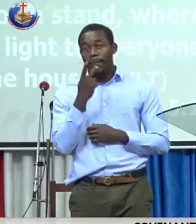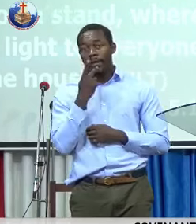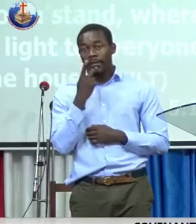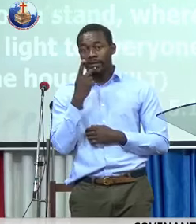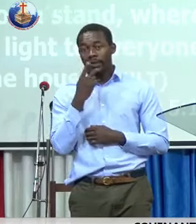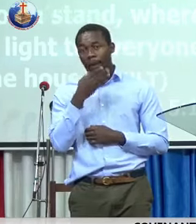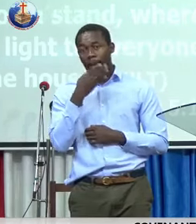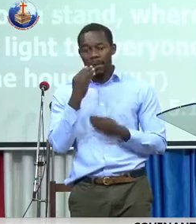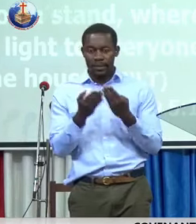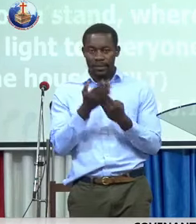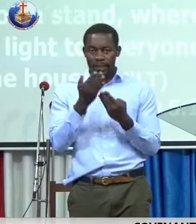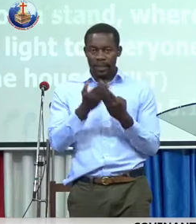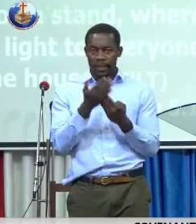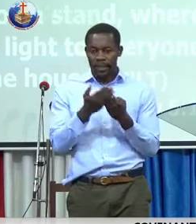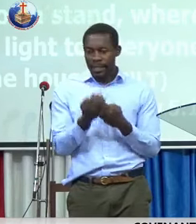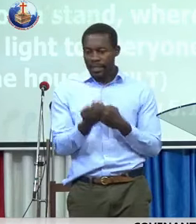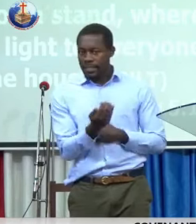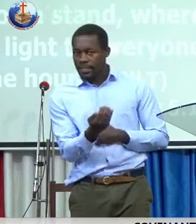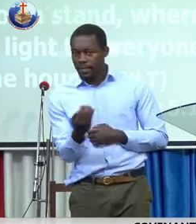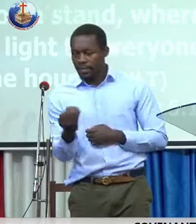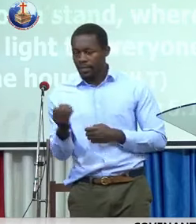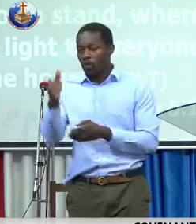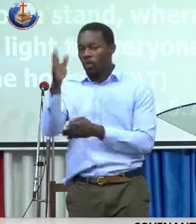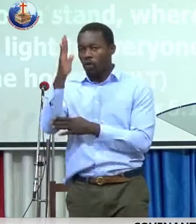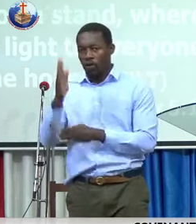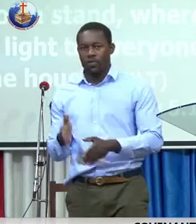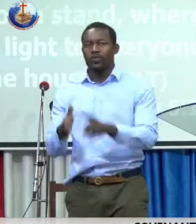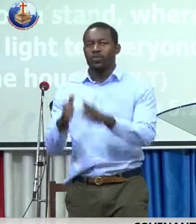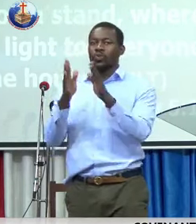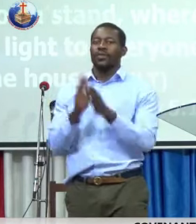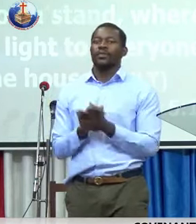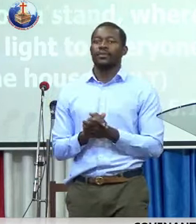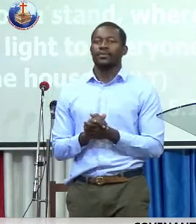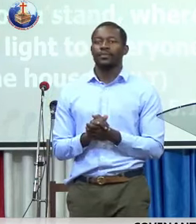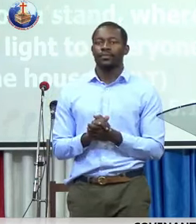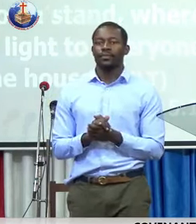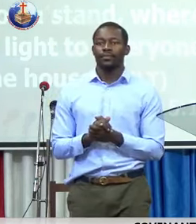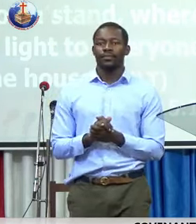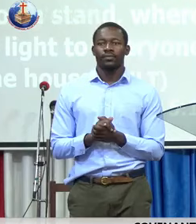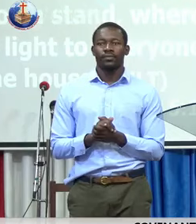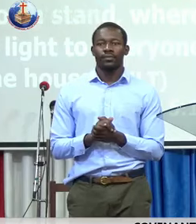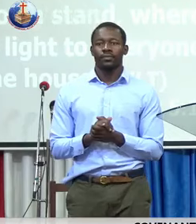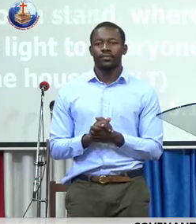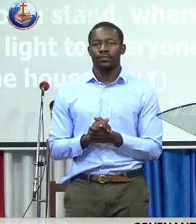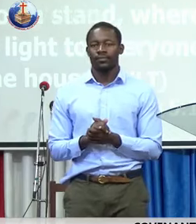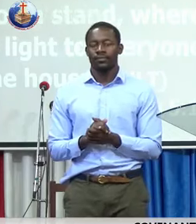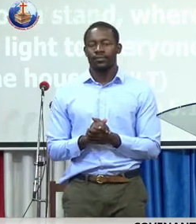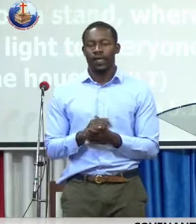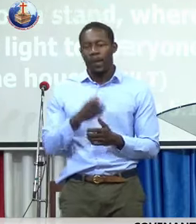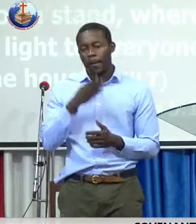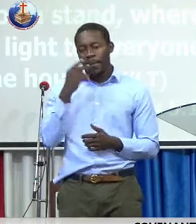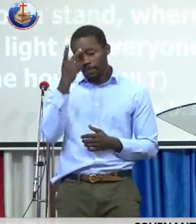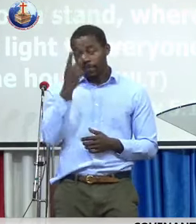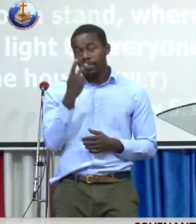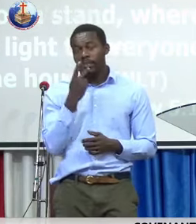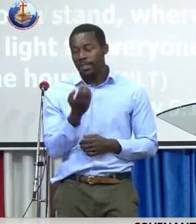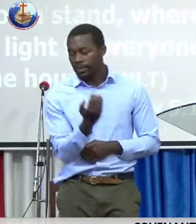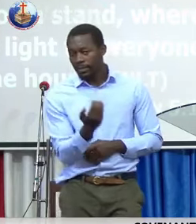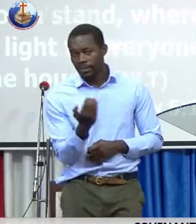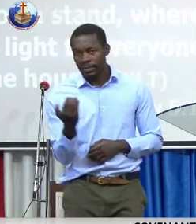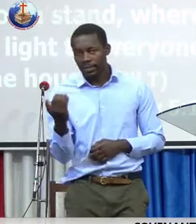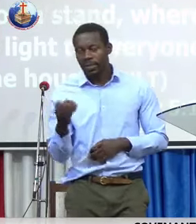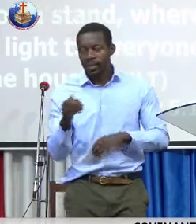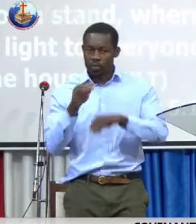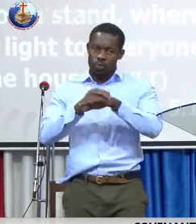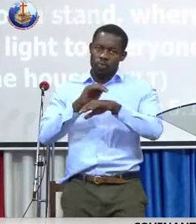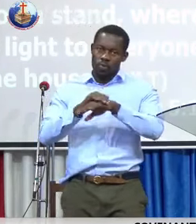our children in godliness. Kama wazazi tunahitaji kukuza watoto wetu katika uungu. We need to parent them appropriately. Tunahitaji